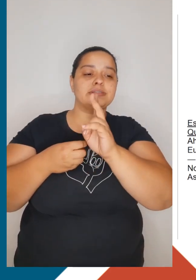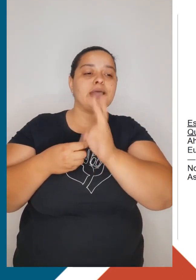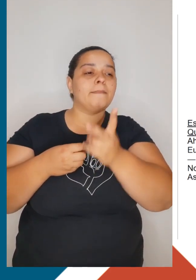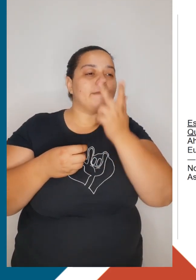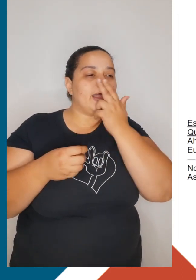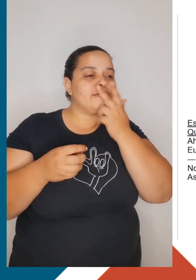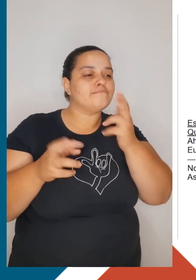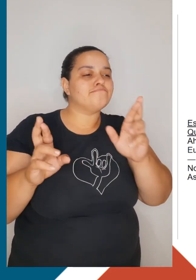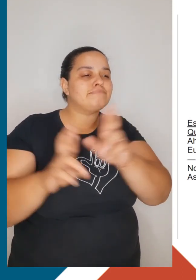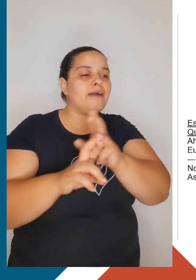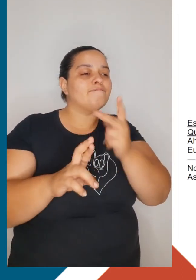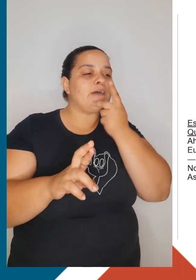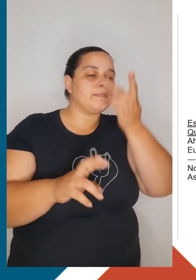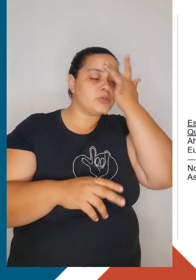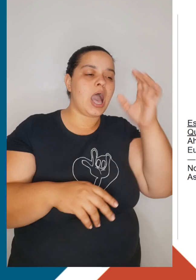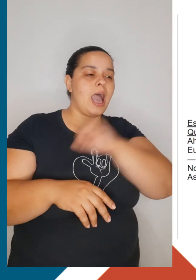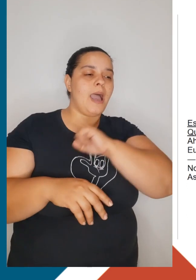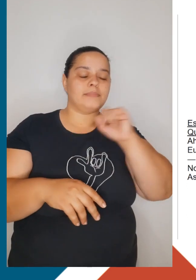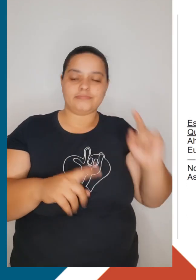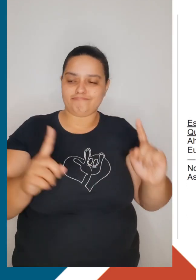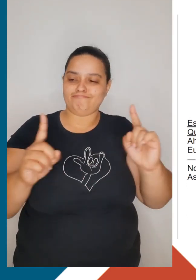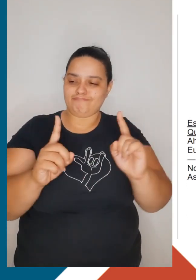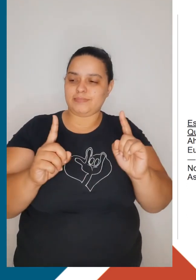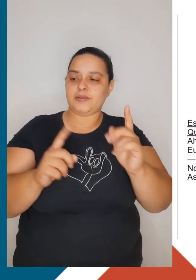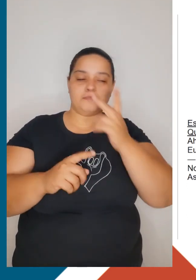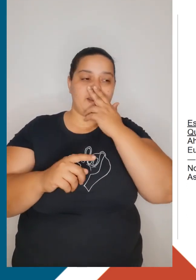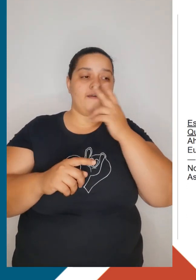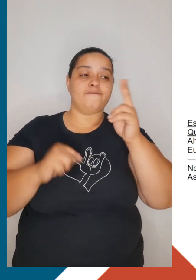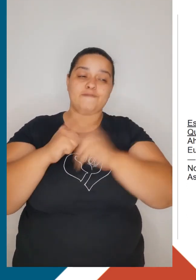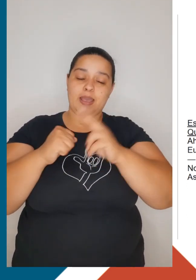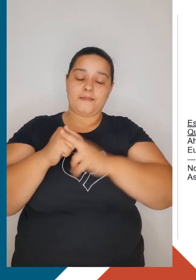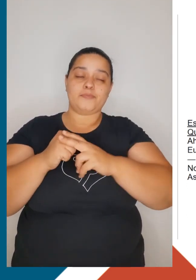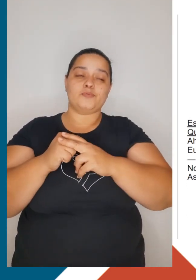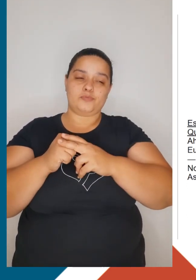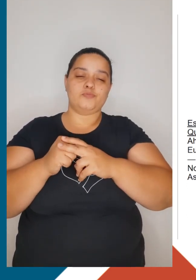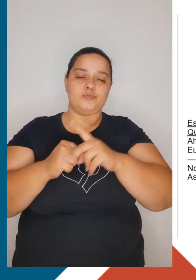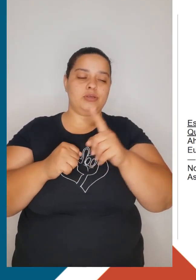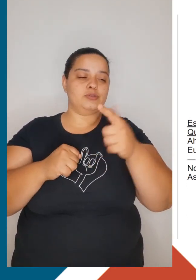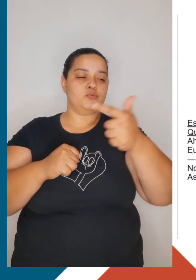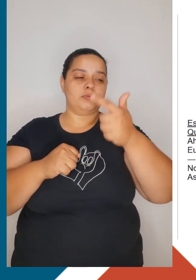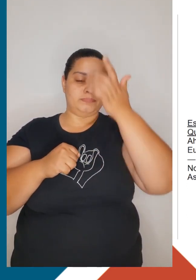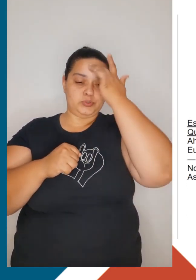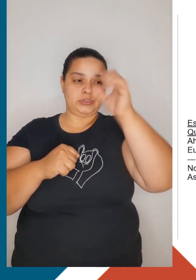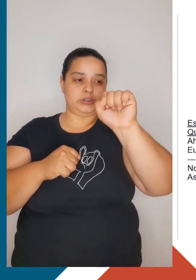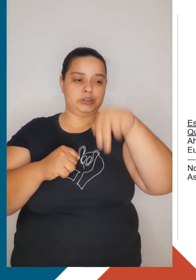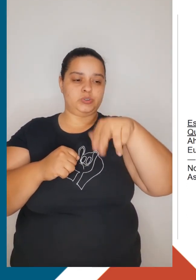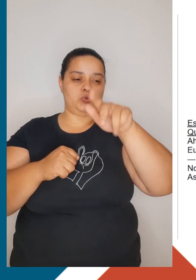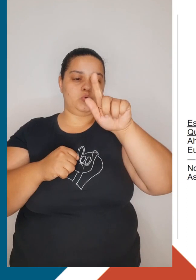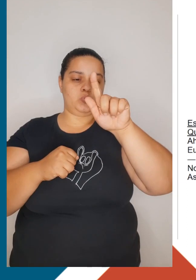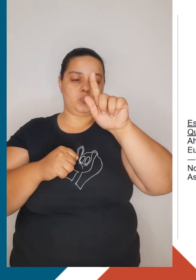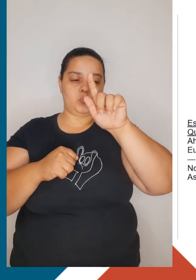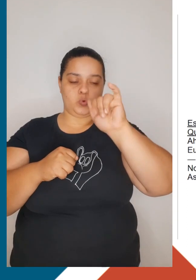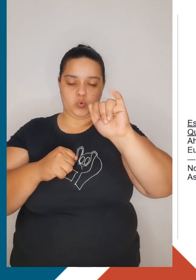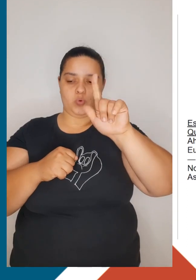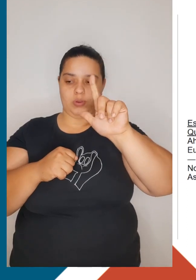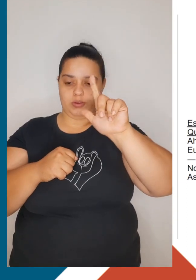pessoa amada. Isso pode ser visto tanto pelos verbos que estão na segunda pessoa do singular, como os já citados, o